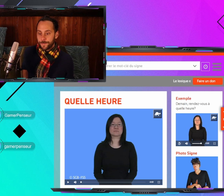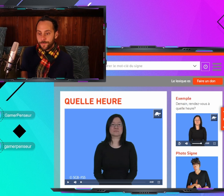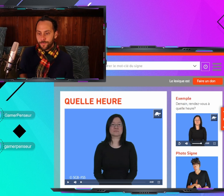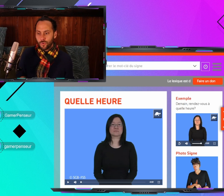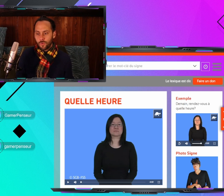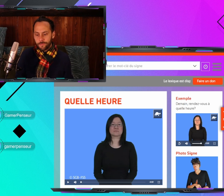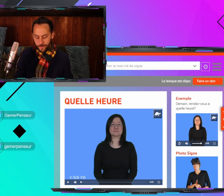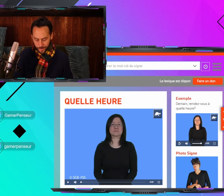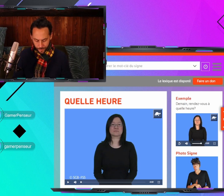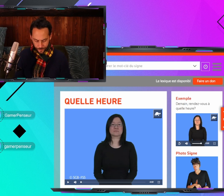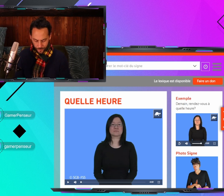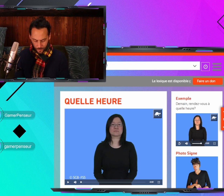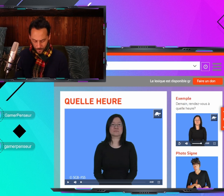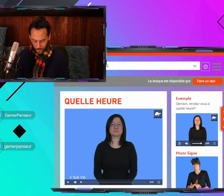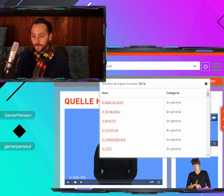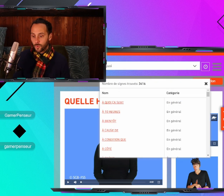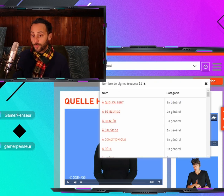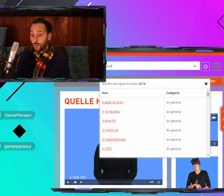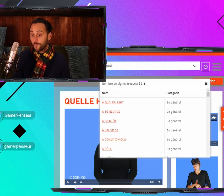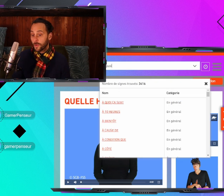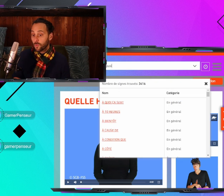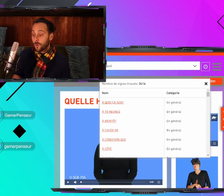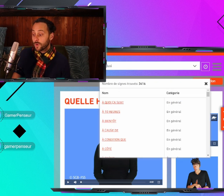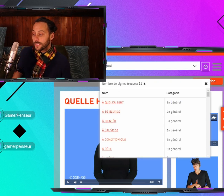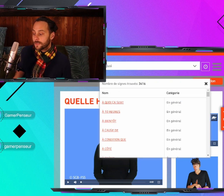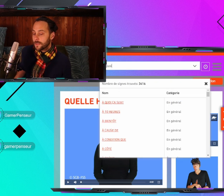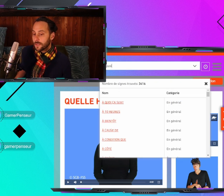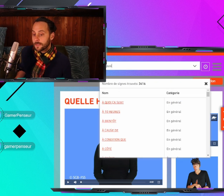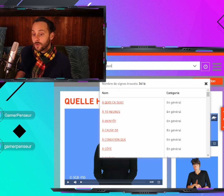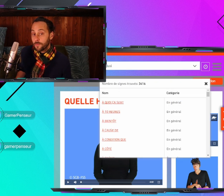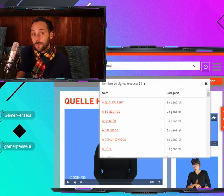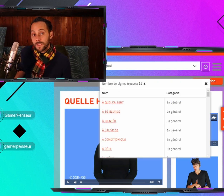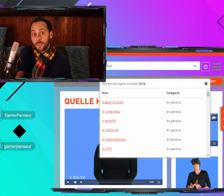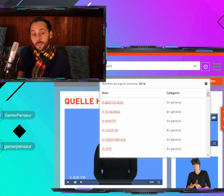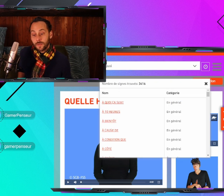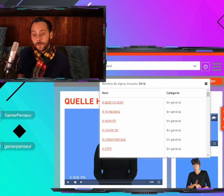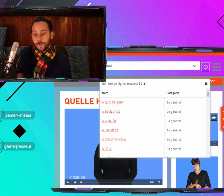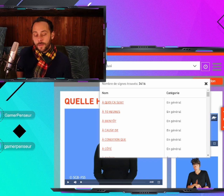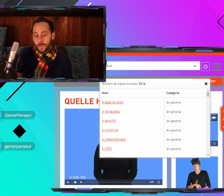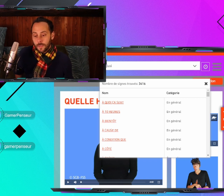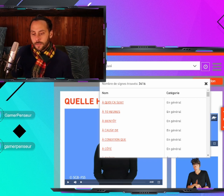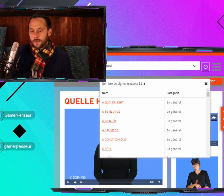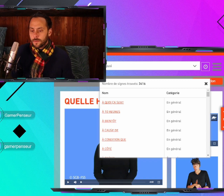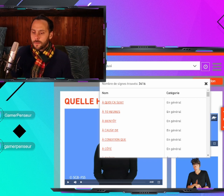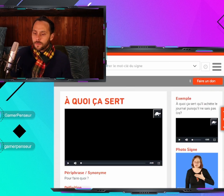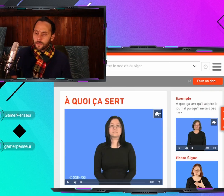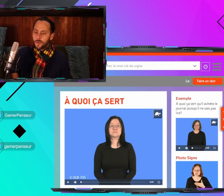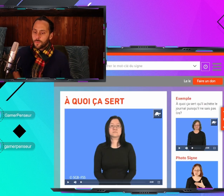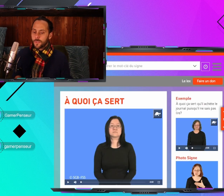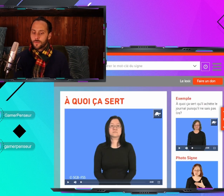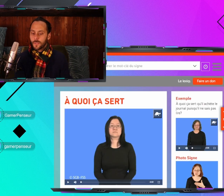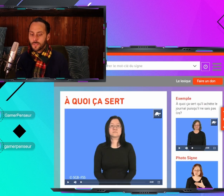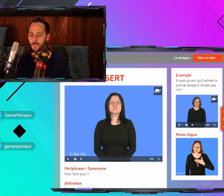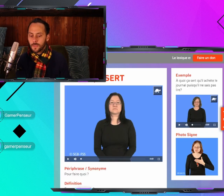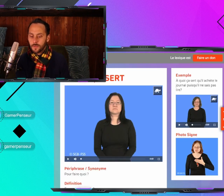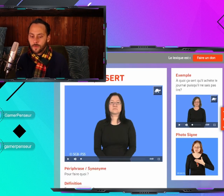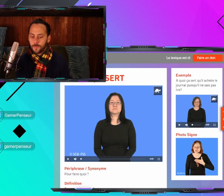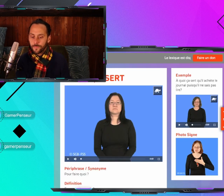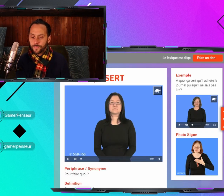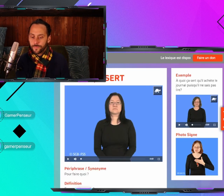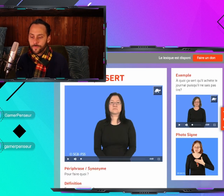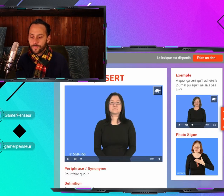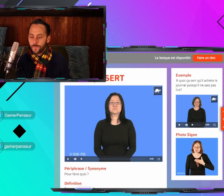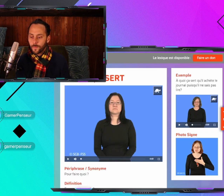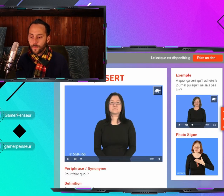vérifier. Pourquoi faire? Donc pourquoi faire ou à quoi ça sert, c'est le même signe. Comment est-ce que ça se signe alors?